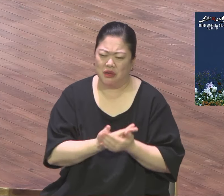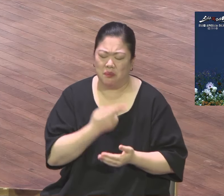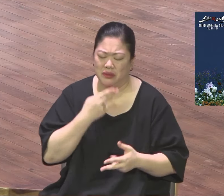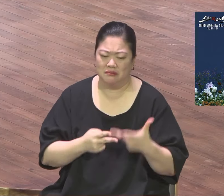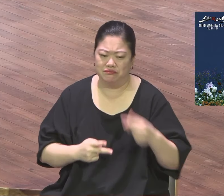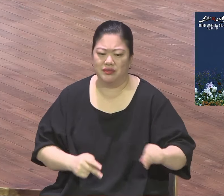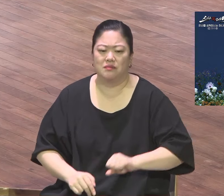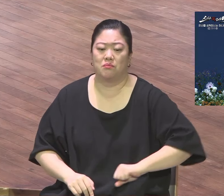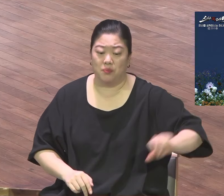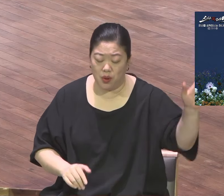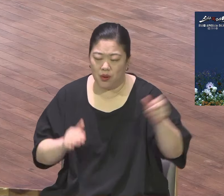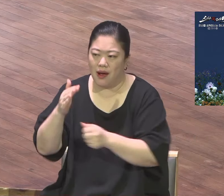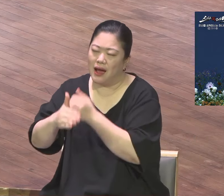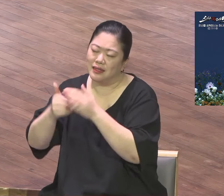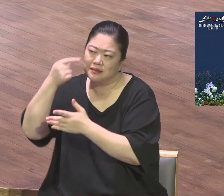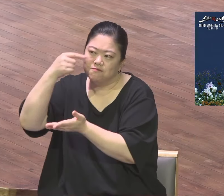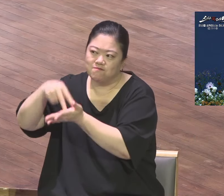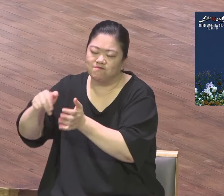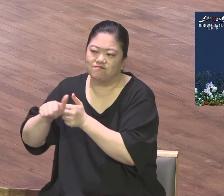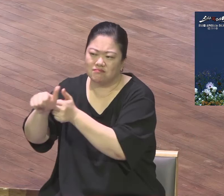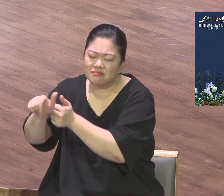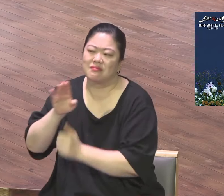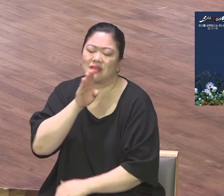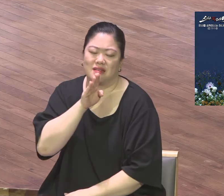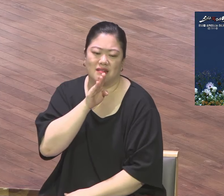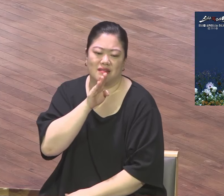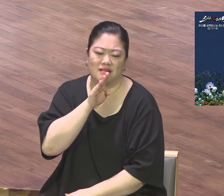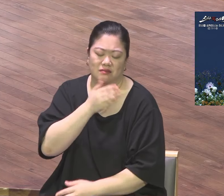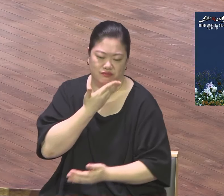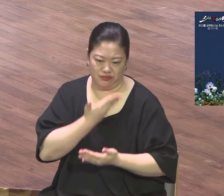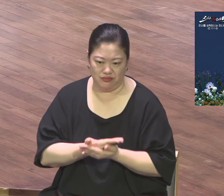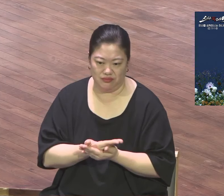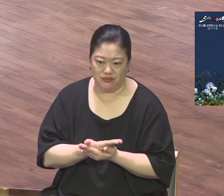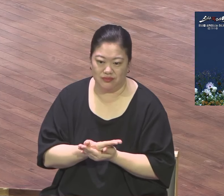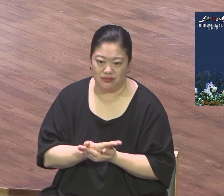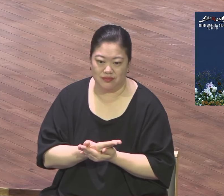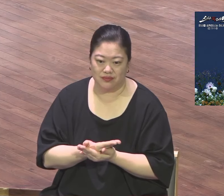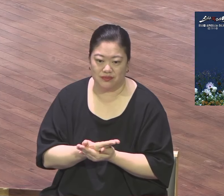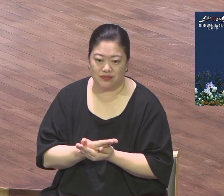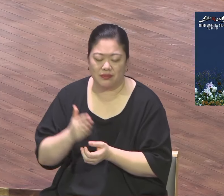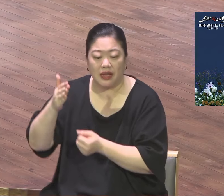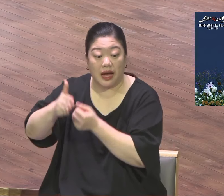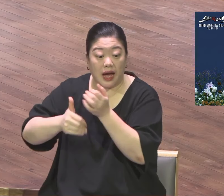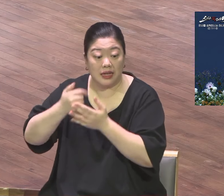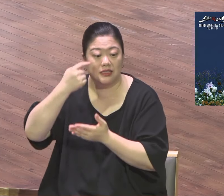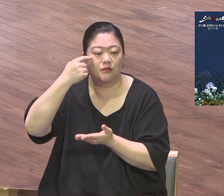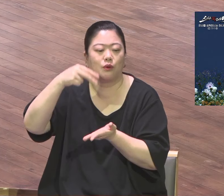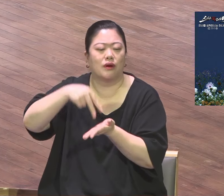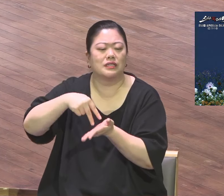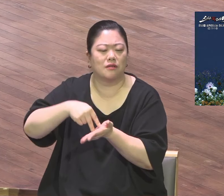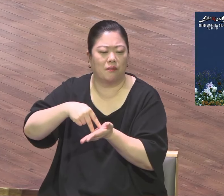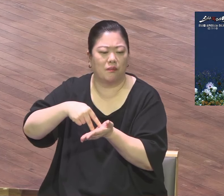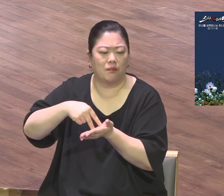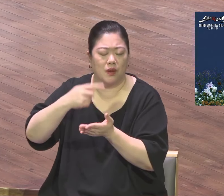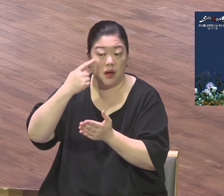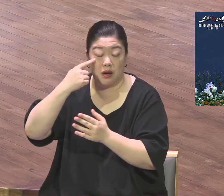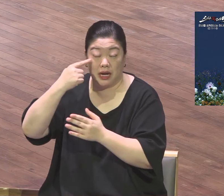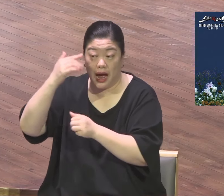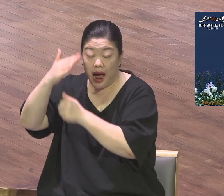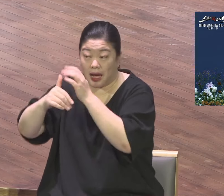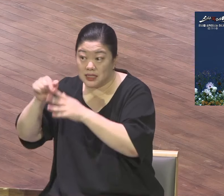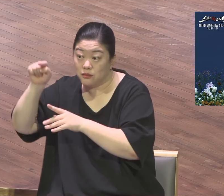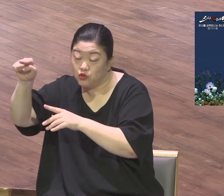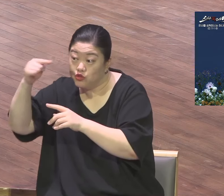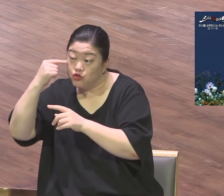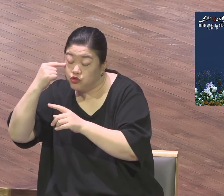돼요? 하나님의 관점에서 문제와 사건을 봐야 돼요. 하나님의 관점에서 해석을 해야 된단 말이에요.